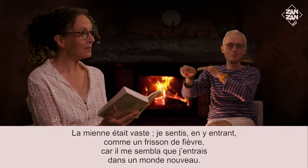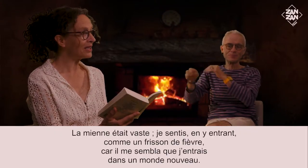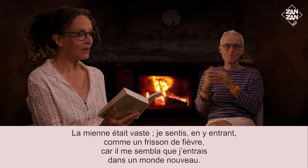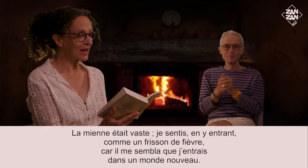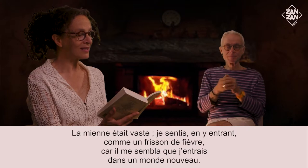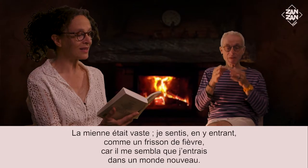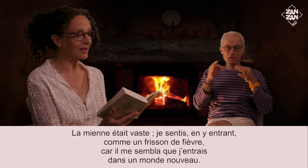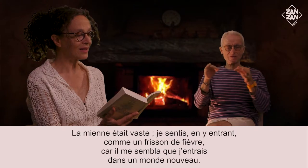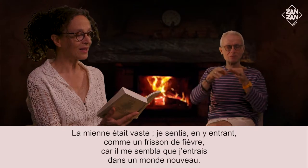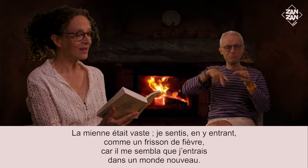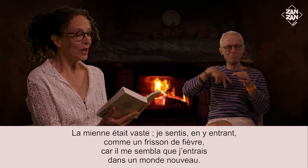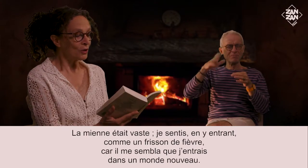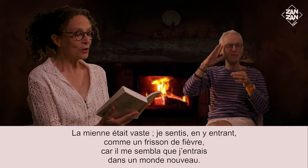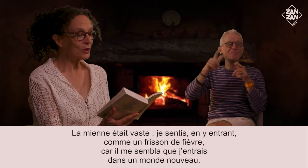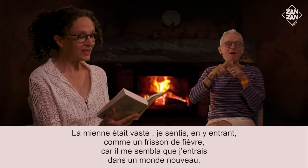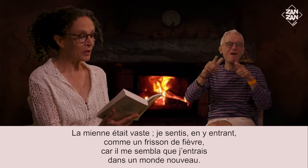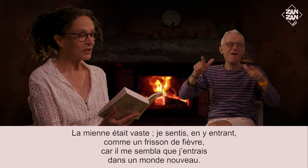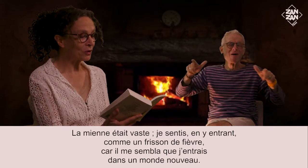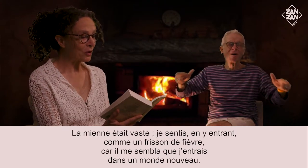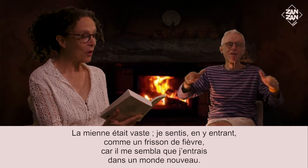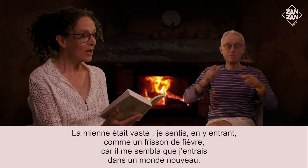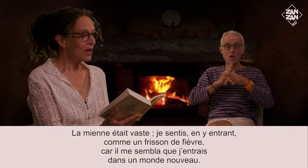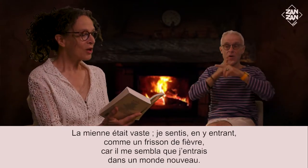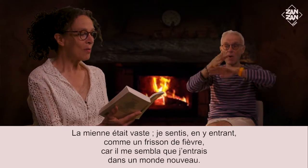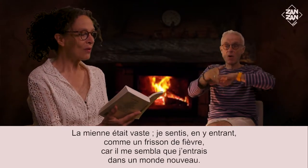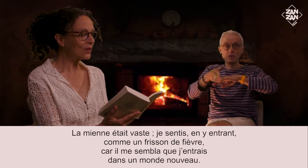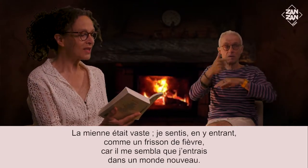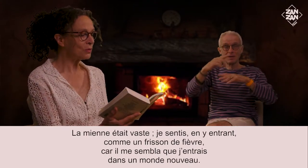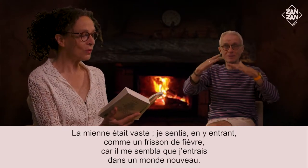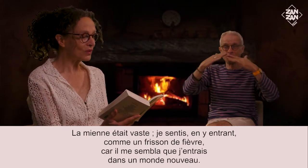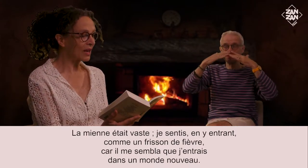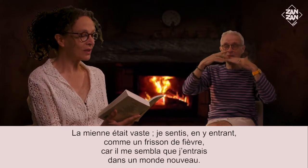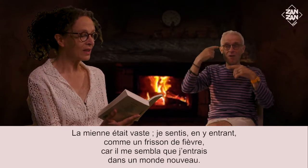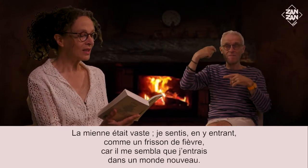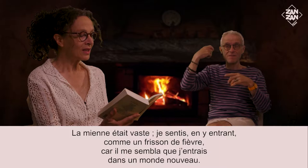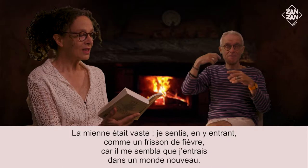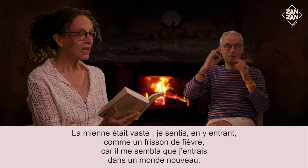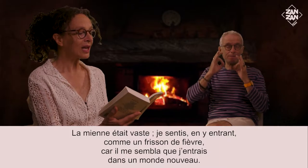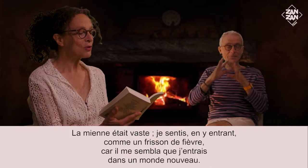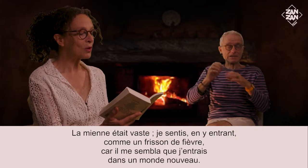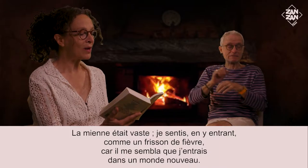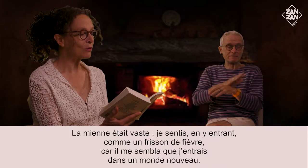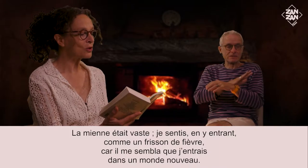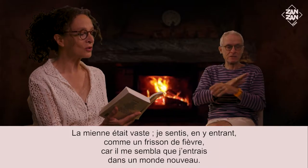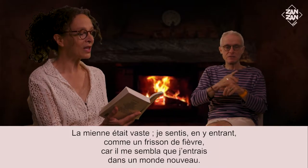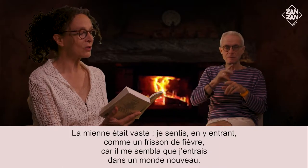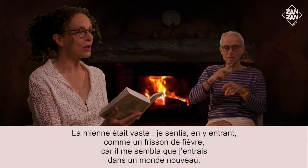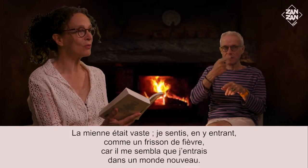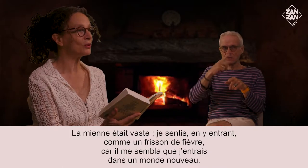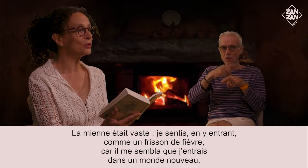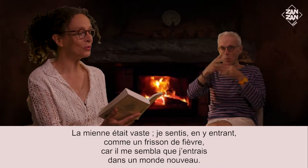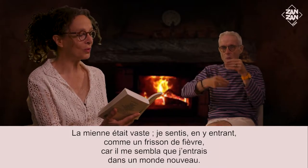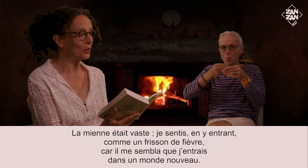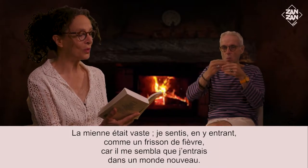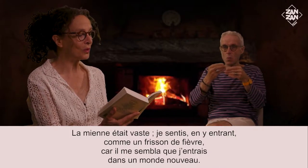La mienne était vaste. Je sentis, en y entrant, comme un frisson de fièvre, car il me sembla que j'entrais dans